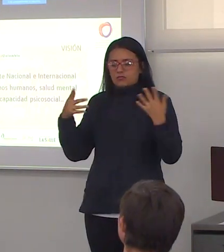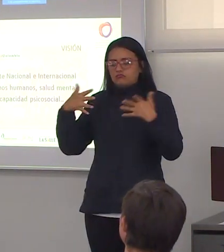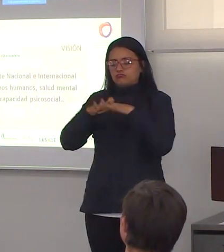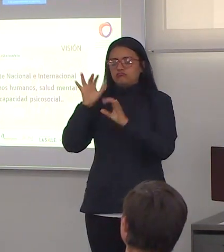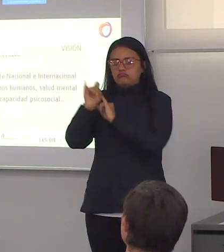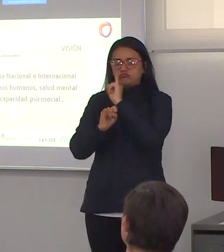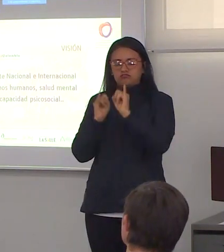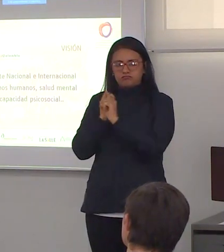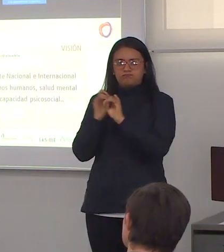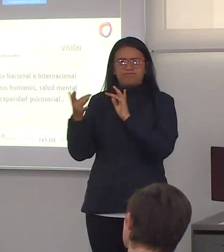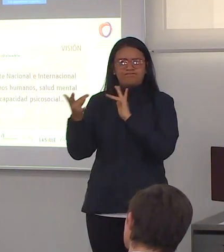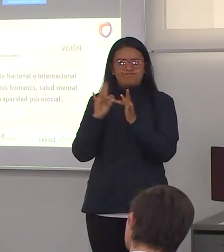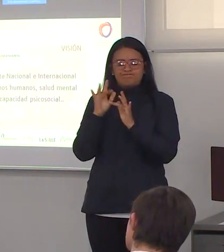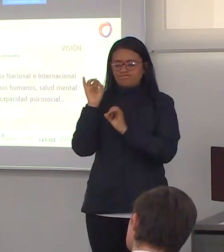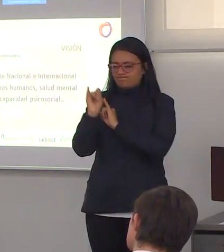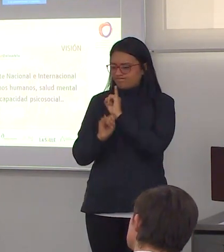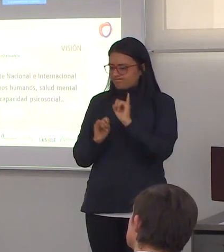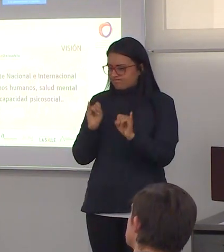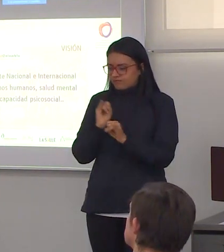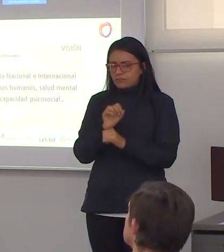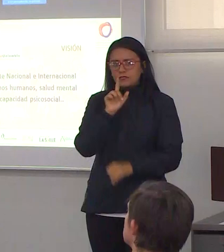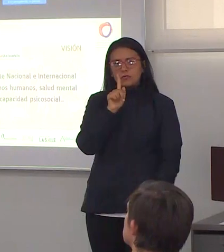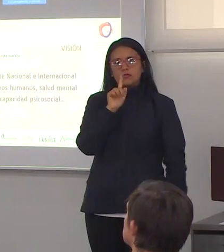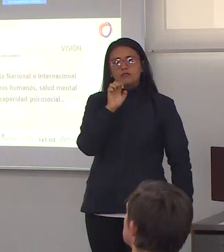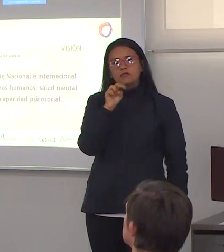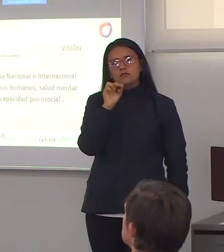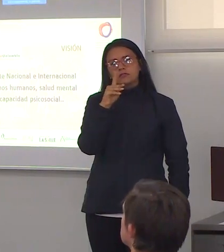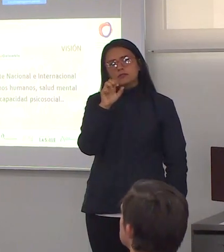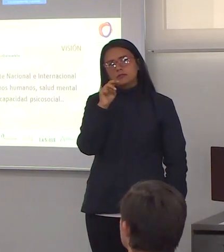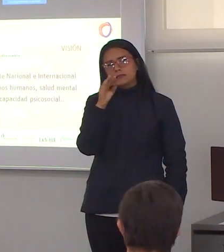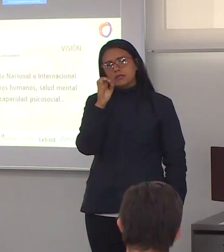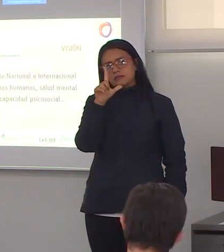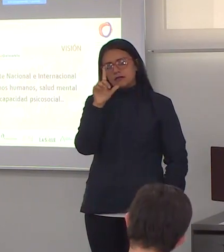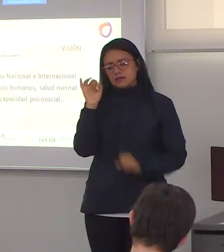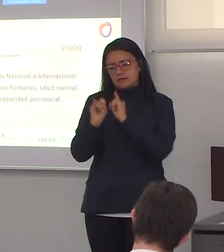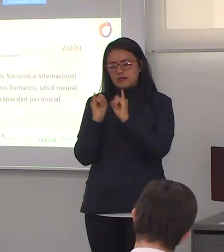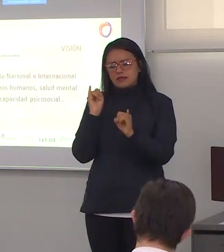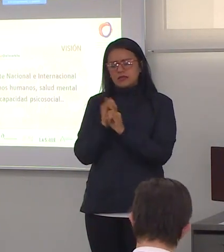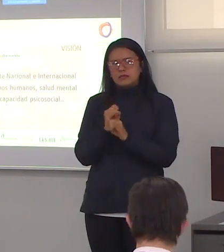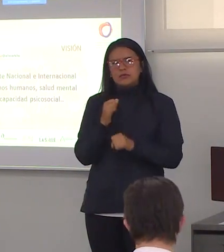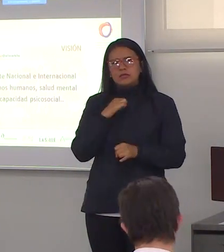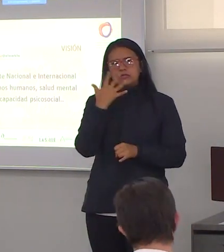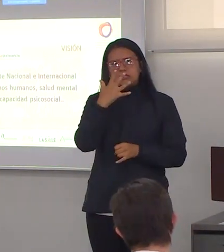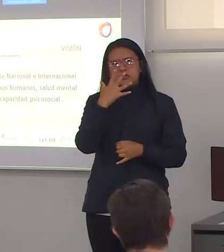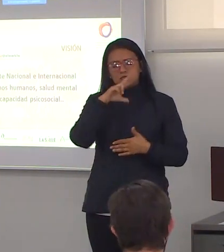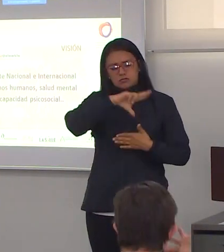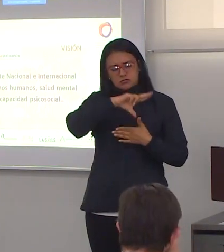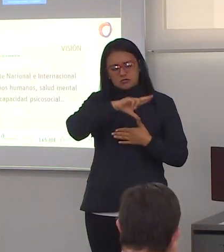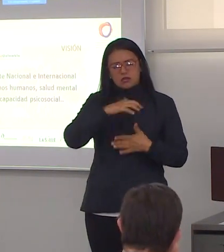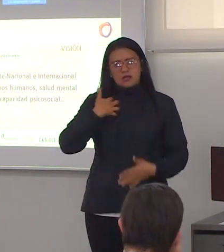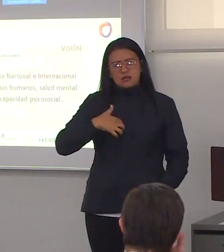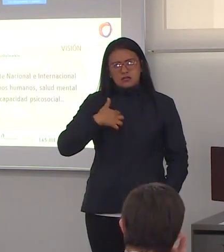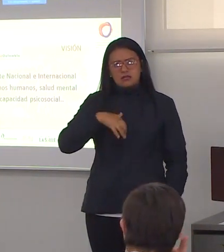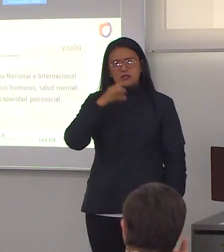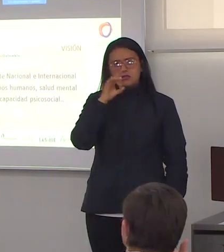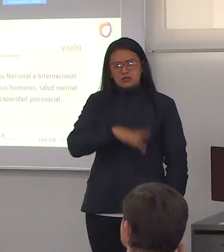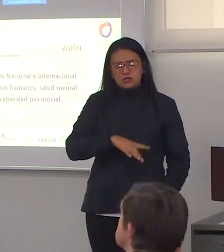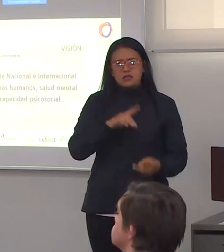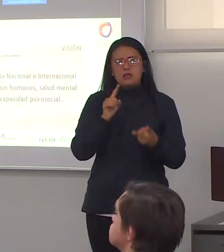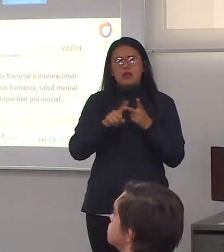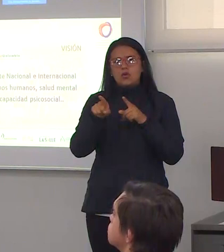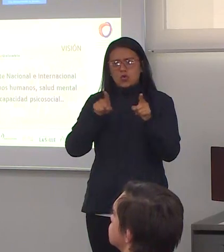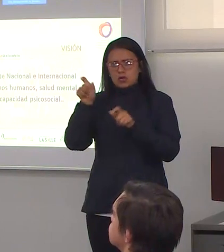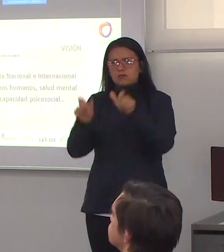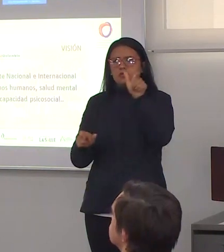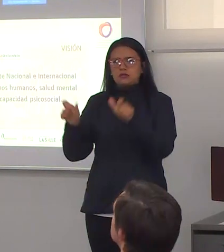internacional que es fundamental internacional que tenemos hasta el momento en cinco países de Latinoamérica estamos en Argentina en Chile tenemos algunos